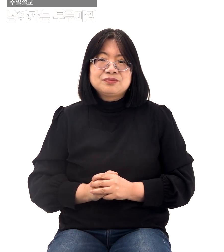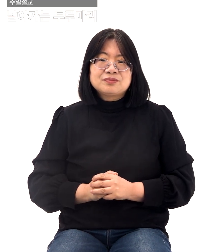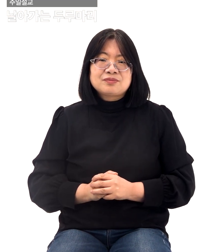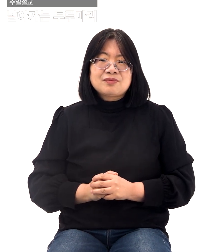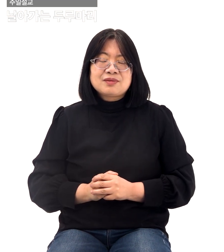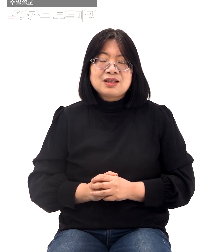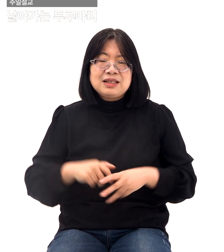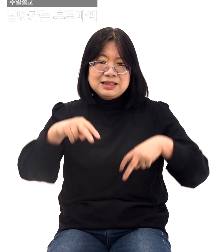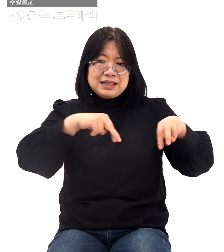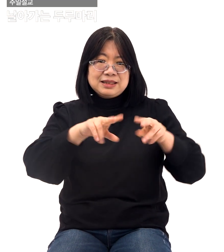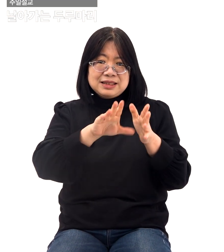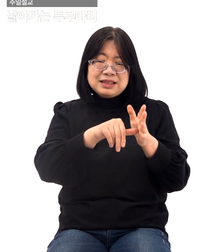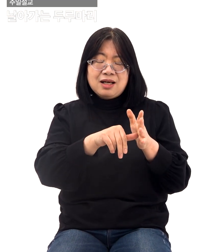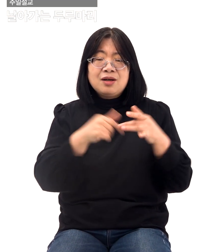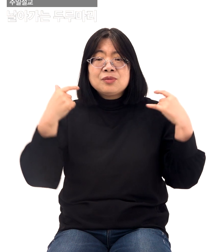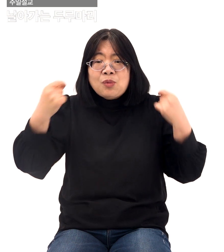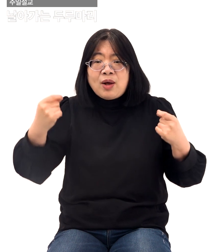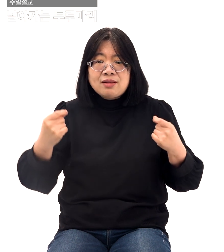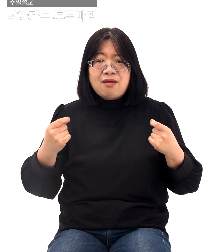사사시대와 다를 게 뭐가 있어요?